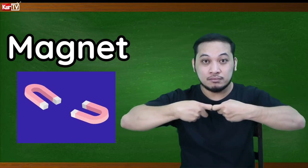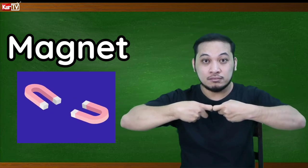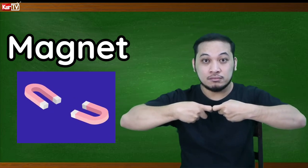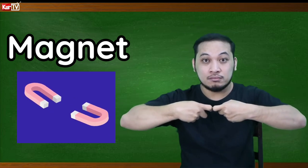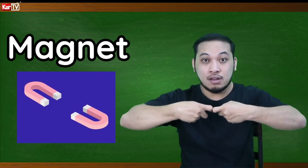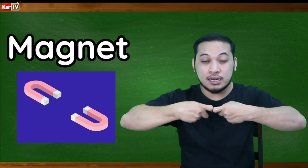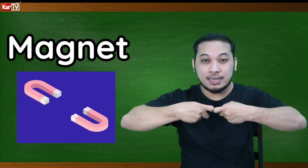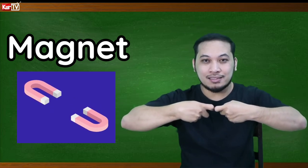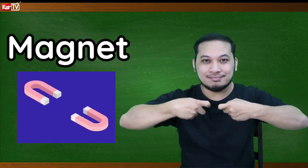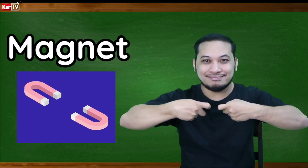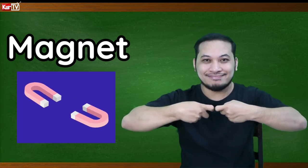Magnet.